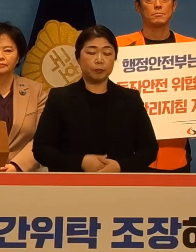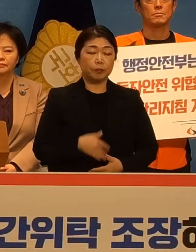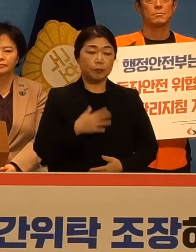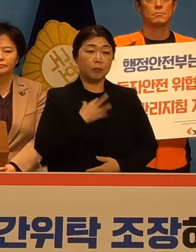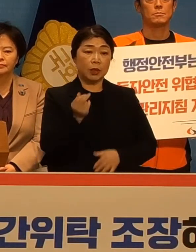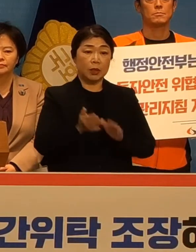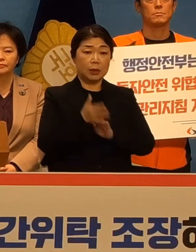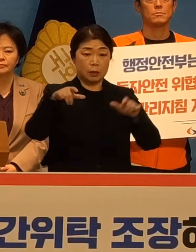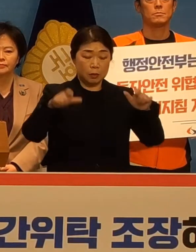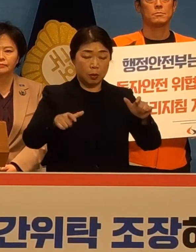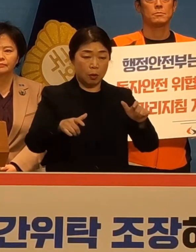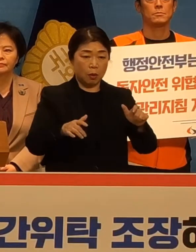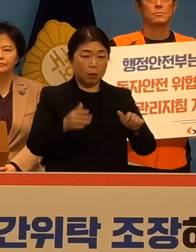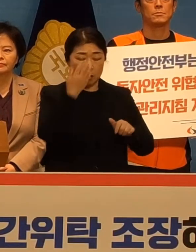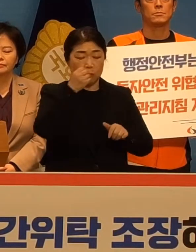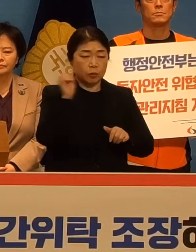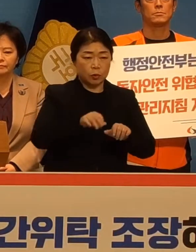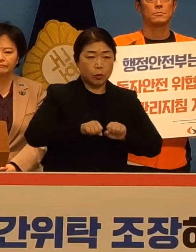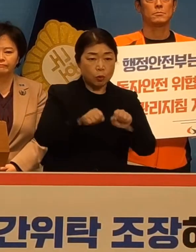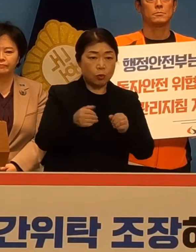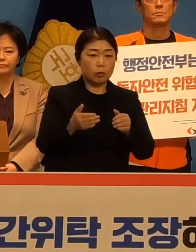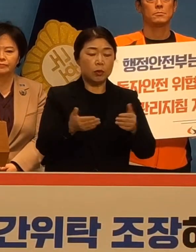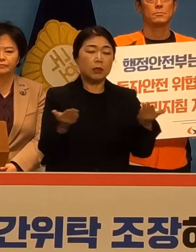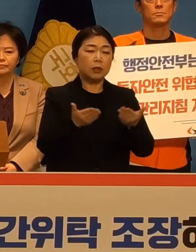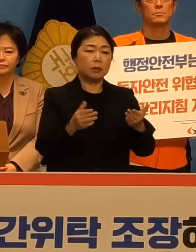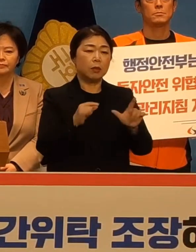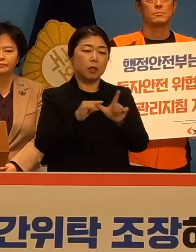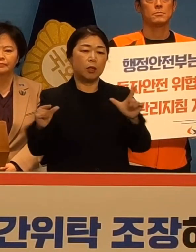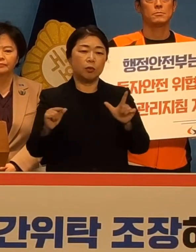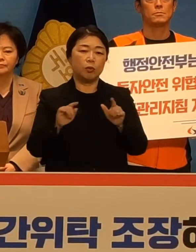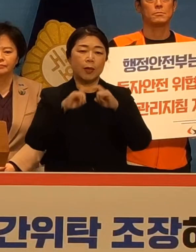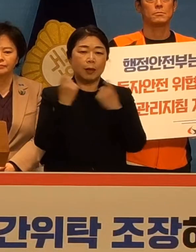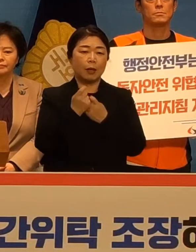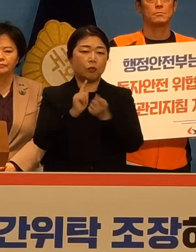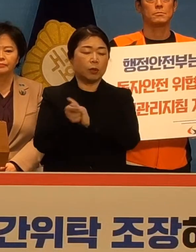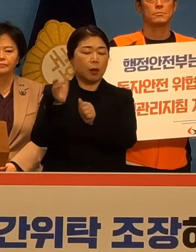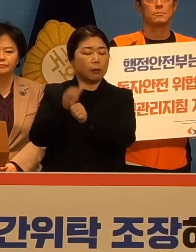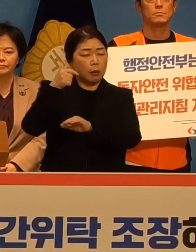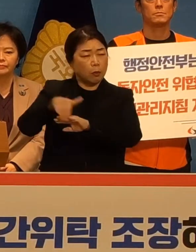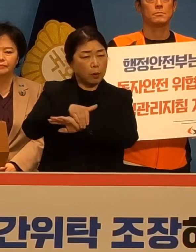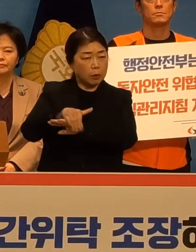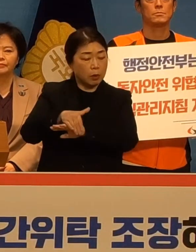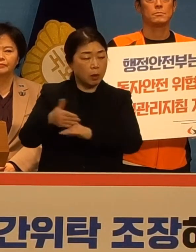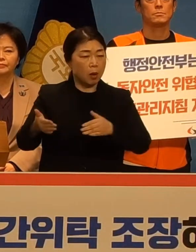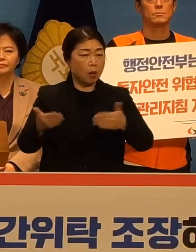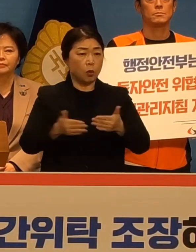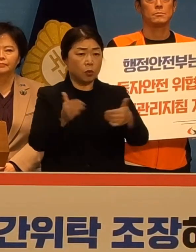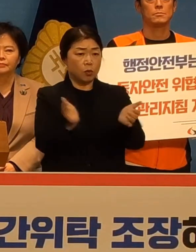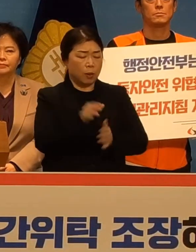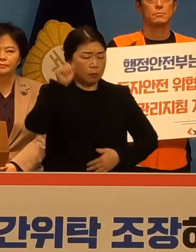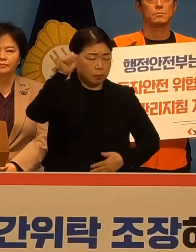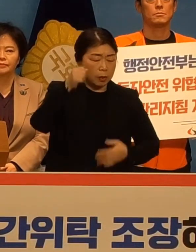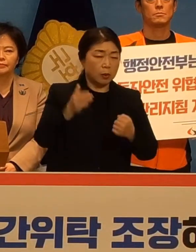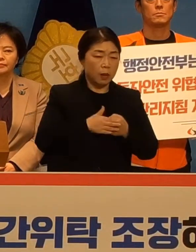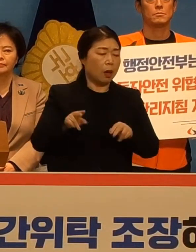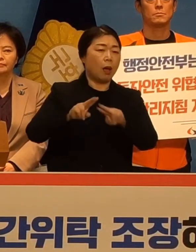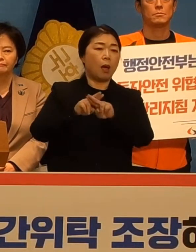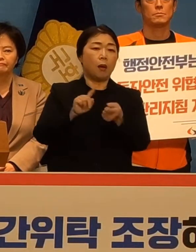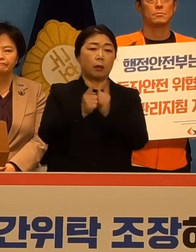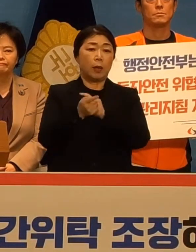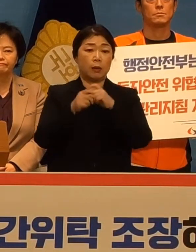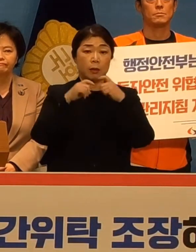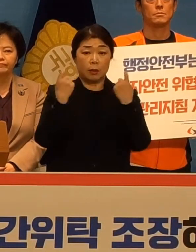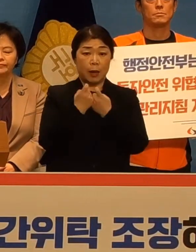안산시는 환경공무직 일부 구간을 민간 위탁하려 했고 노동조합이 투쟁 끝에 철회 약속까지 받았습니다.